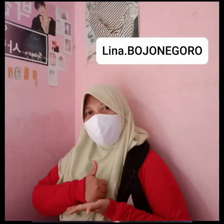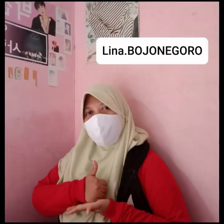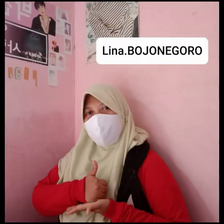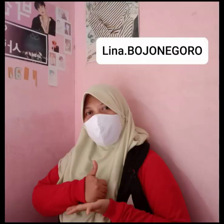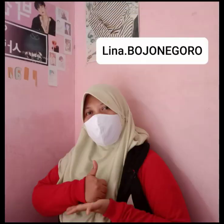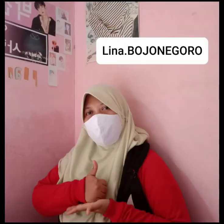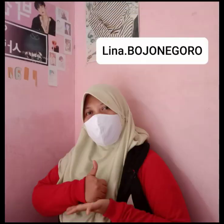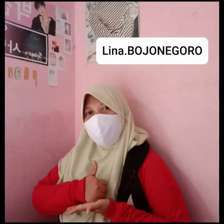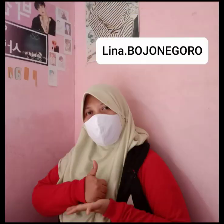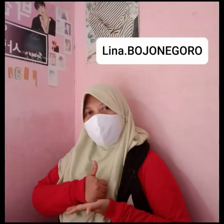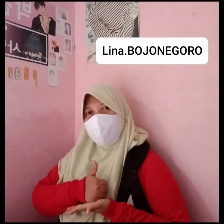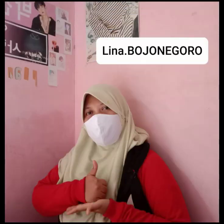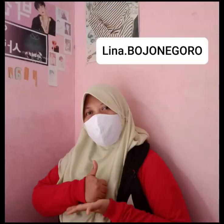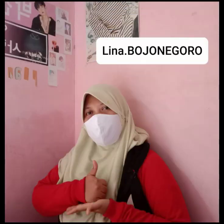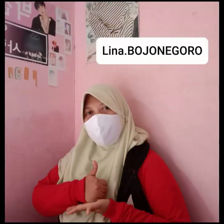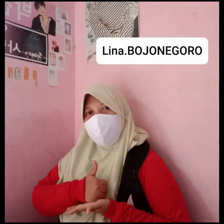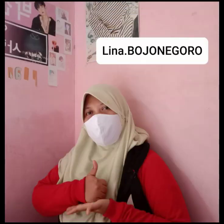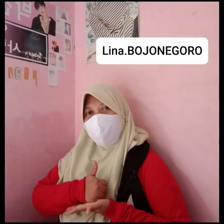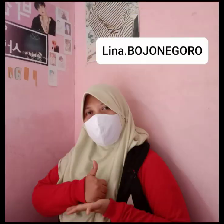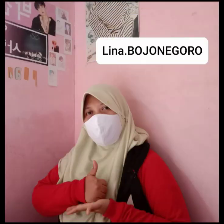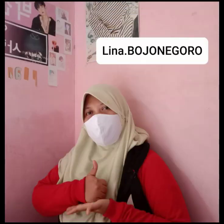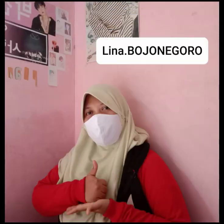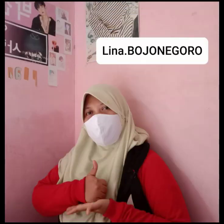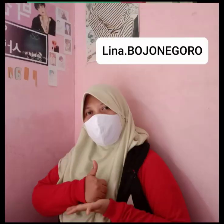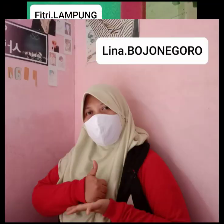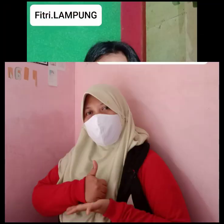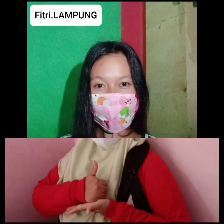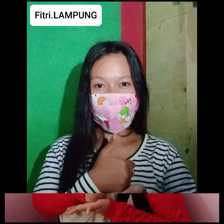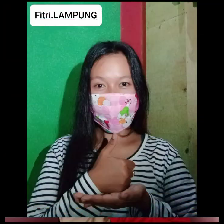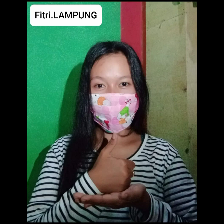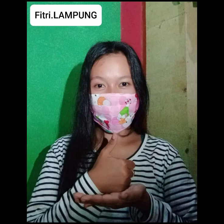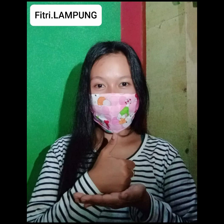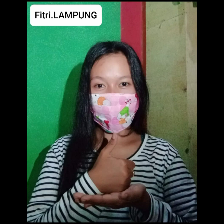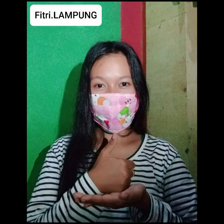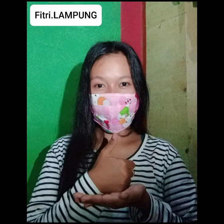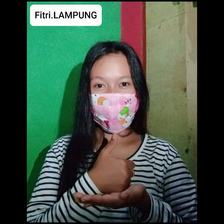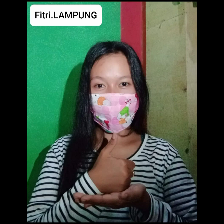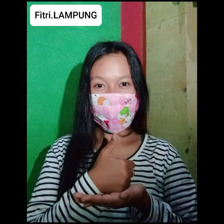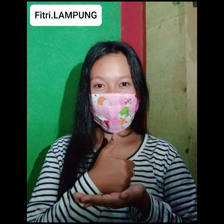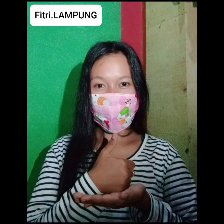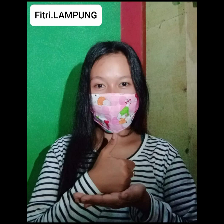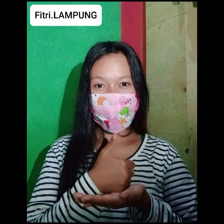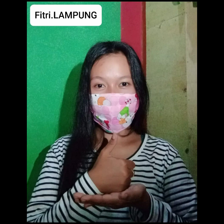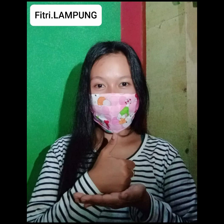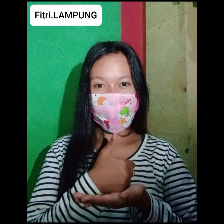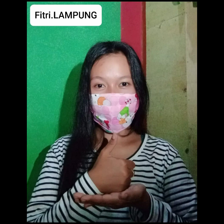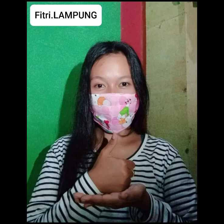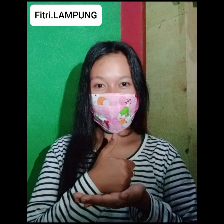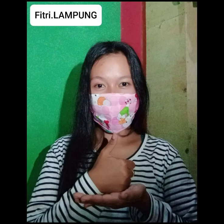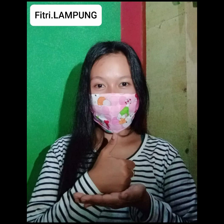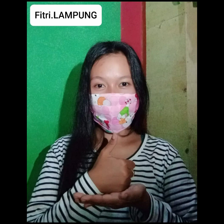Lupakan lelah ragamu demi raga yang lain.